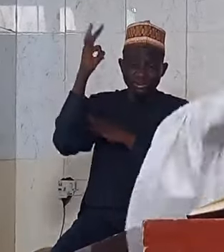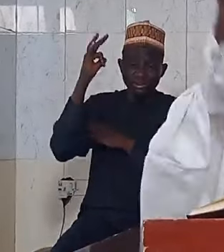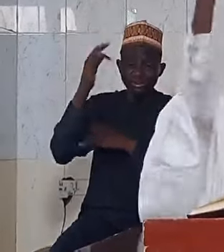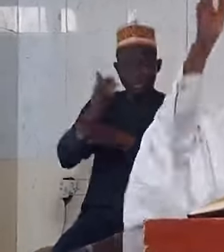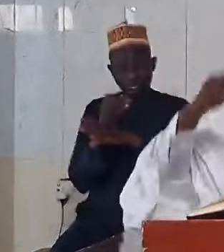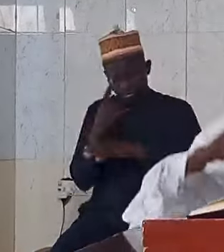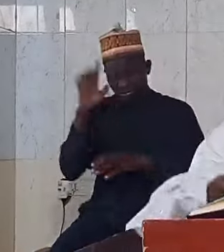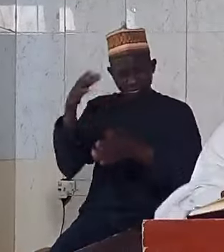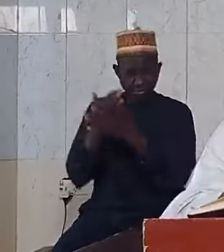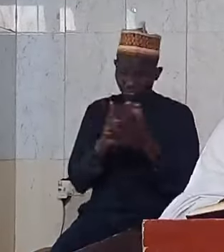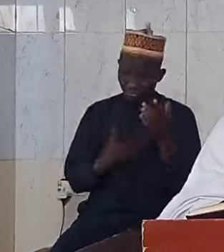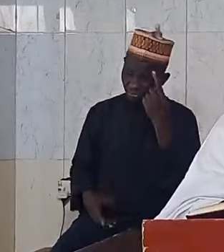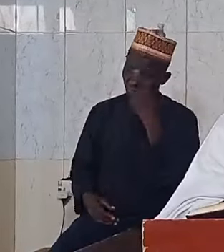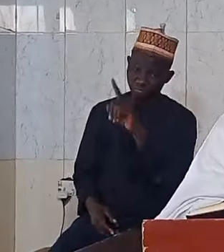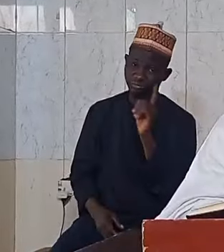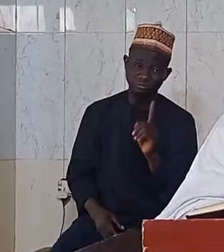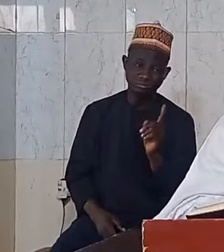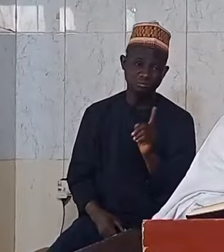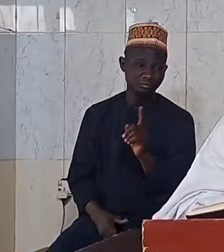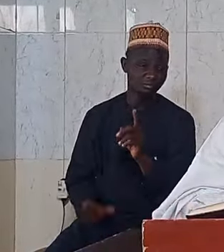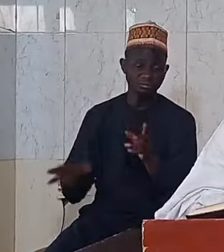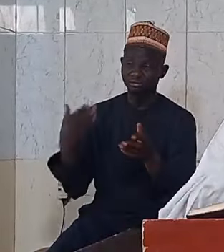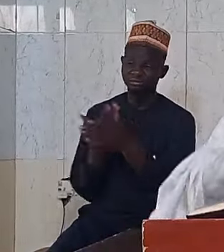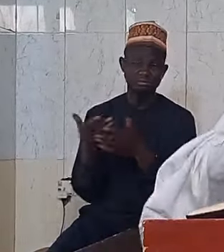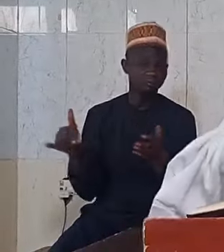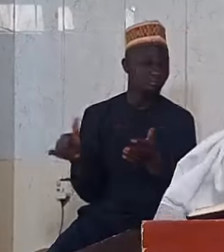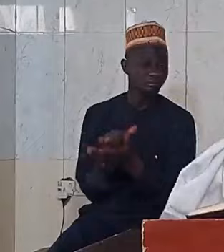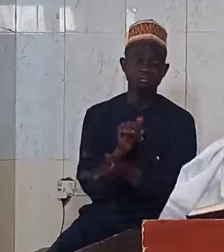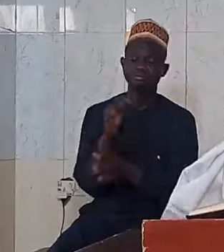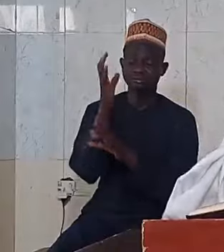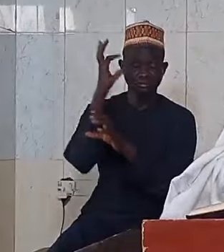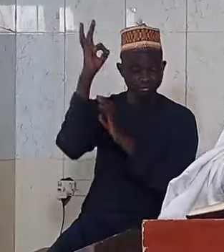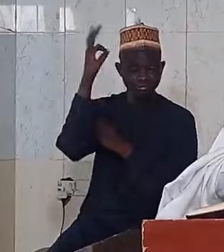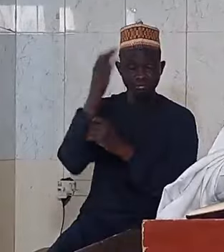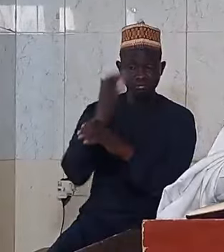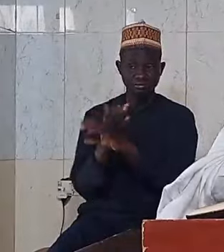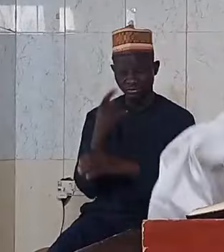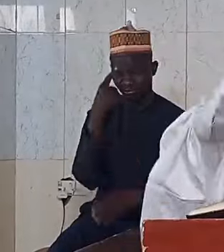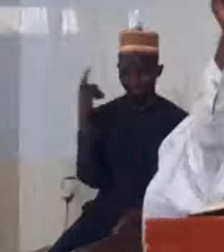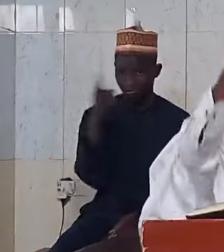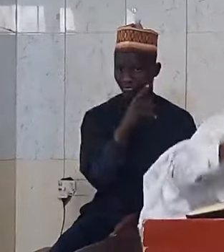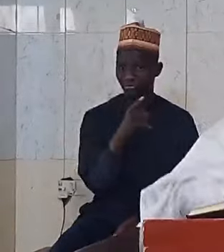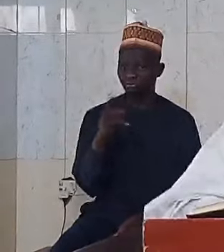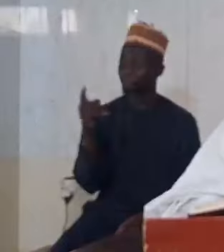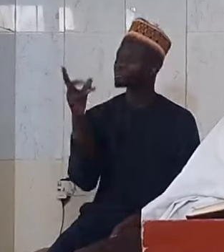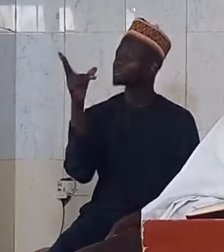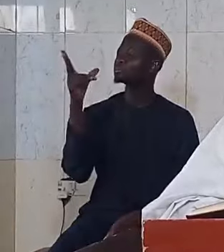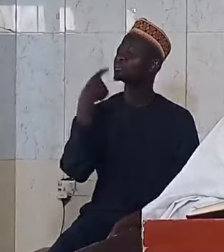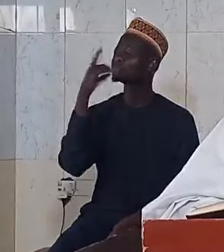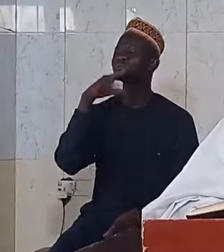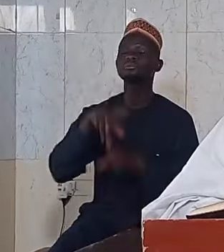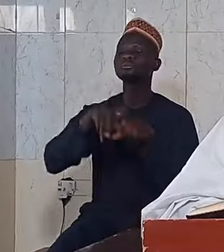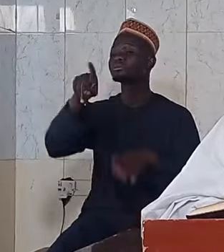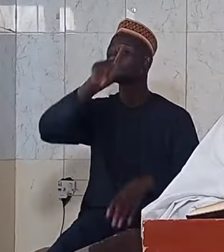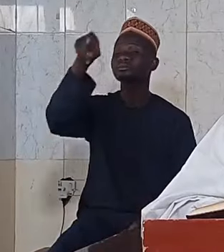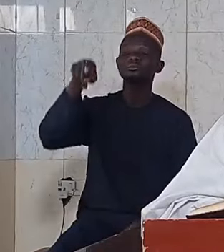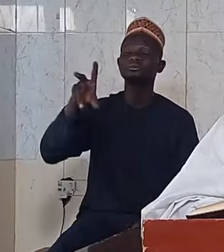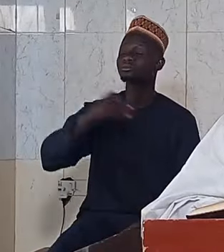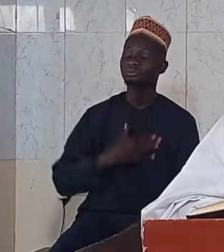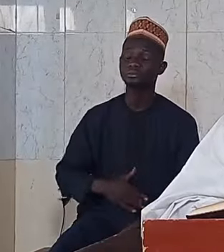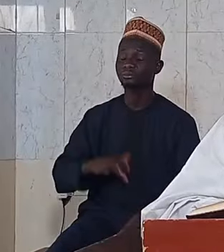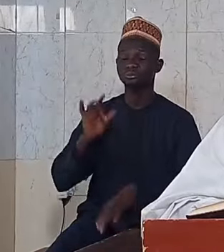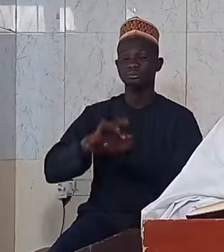maka gadin jikinka to duk wanda ku aka ce Allah ne mai kiyaye shi akwai wanda zai zo ya taba shi babu